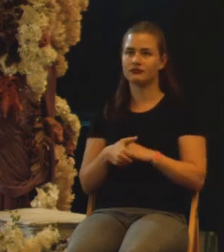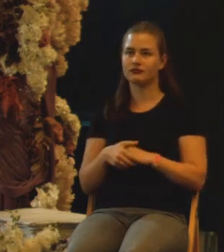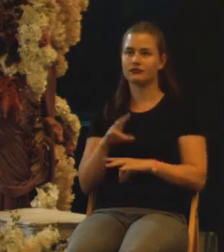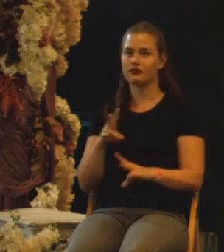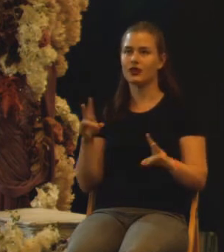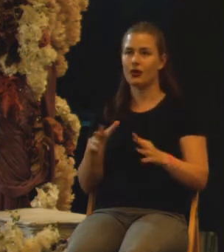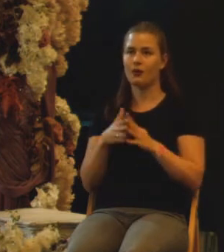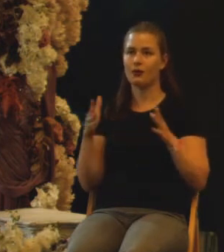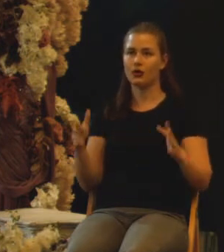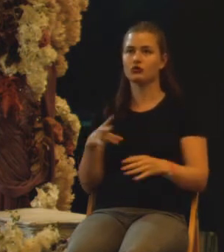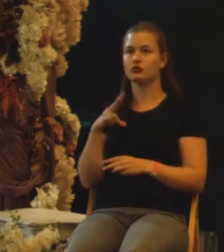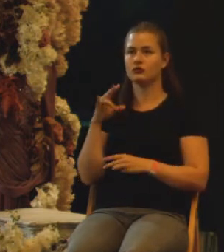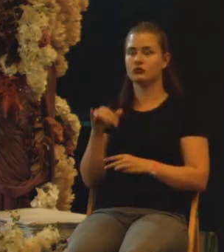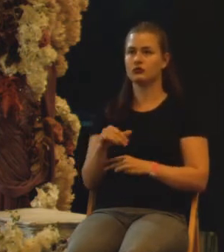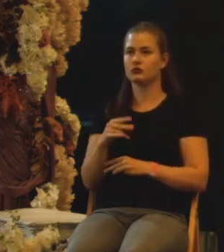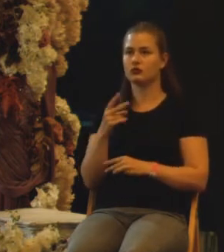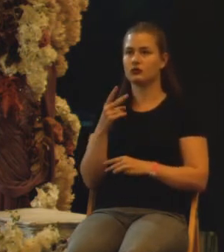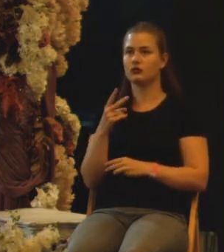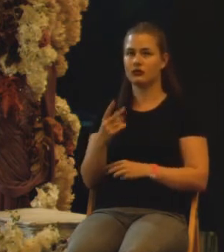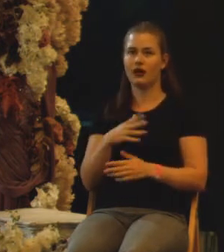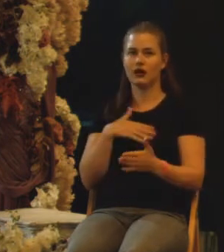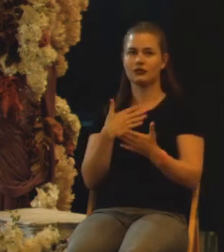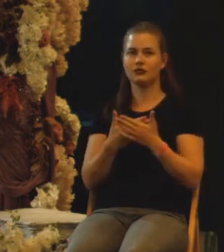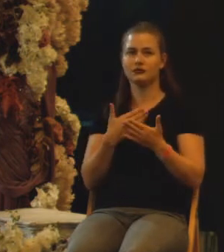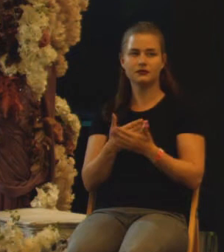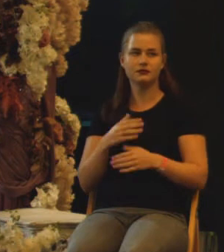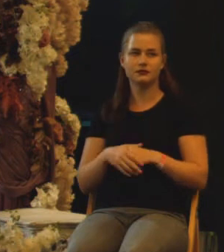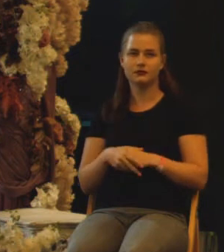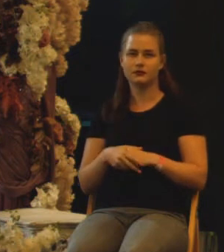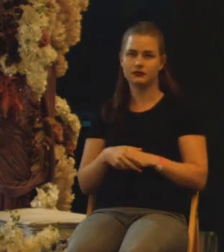Никто больше, да? Ну, 2 энтузиаста.